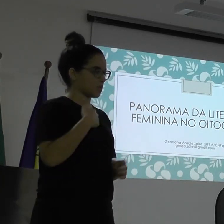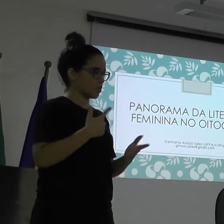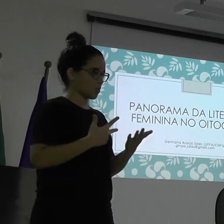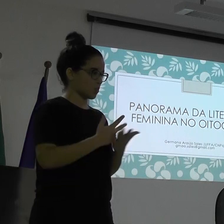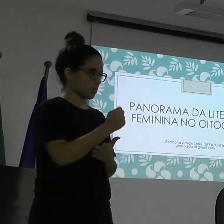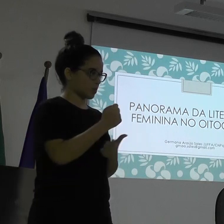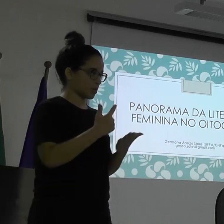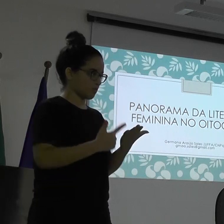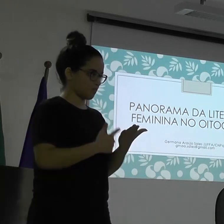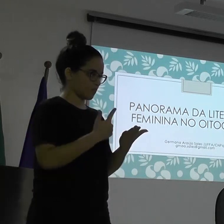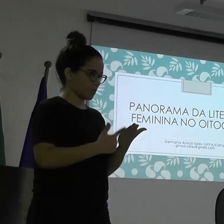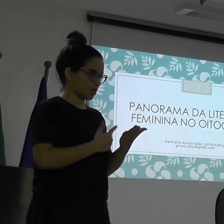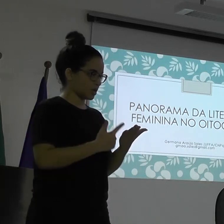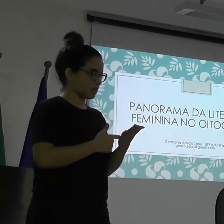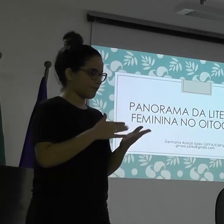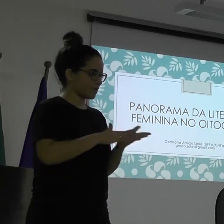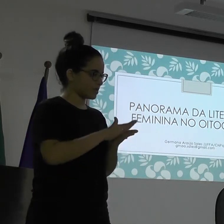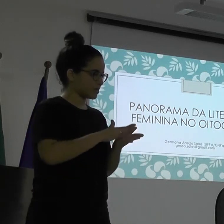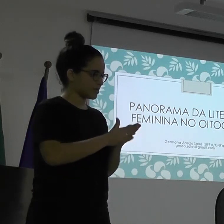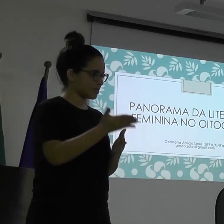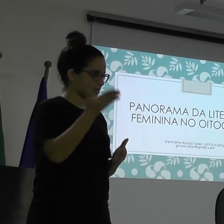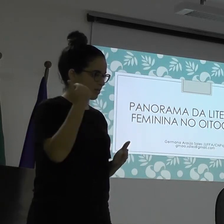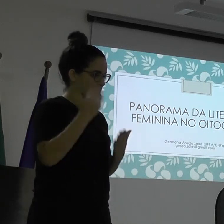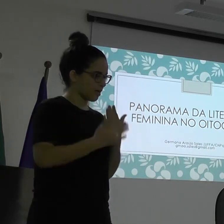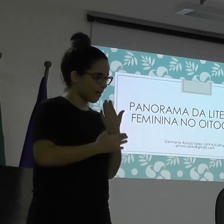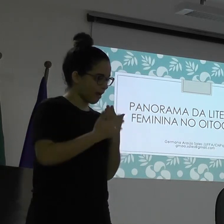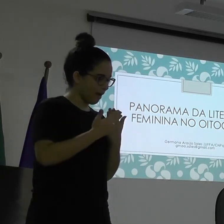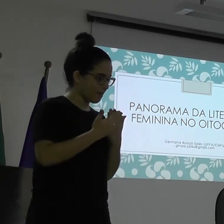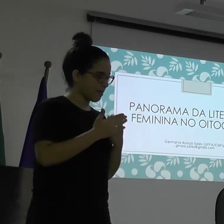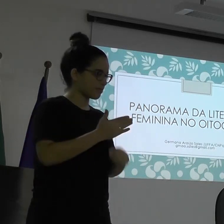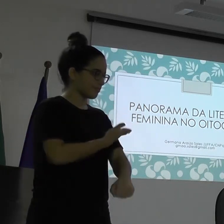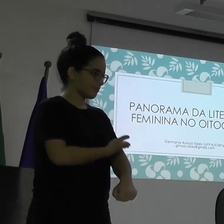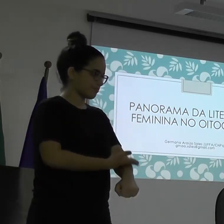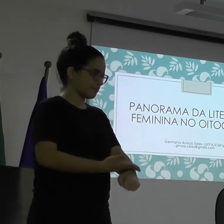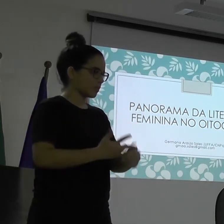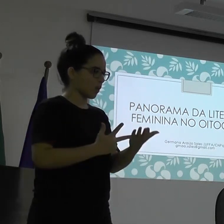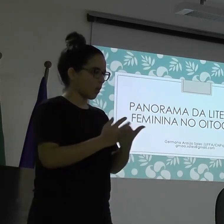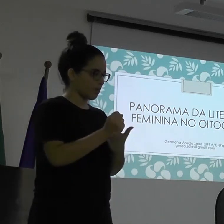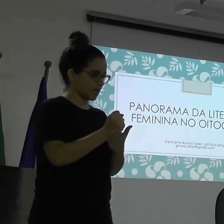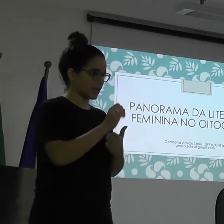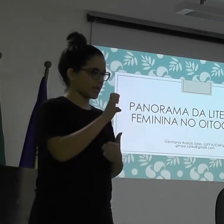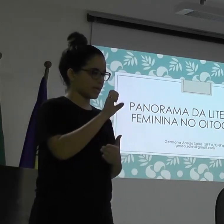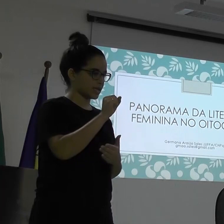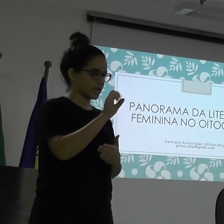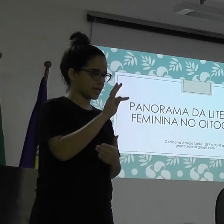é uma edição, né? Aquela edição da capinha branca, comprei na estante virtual,